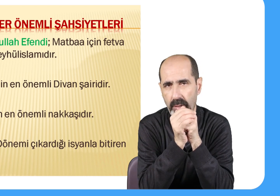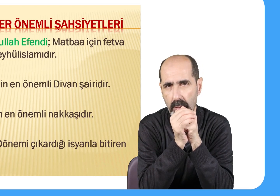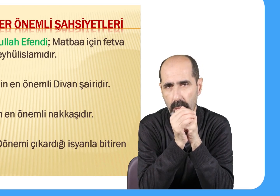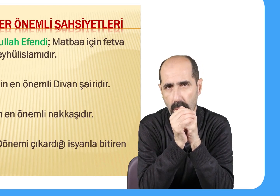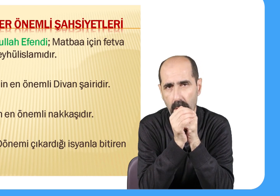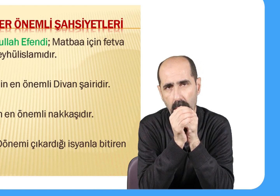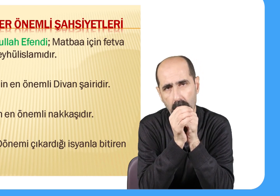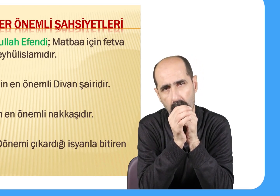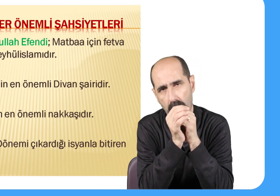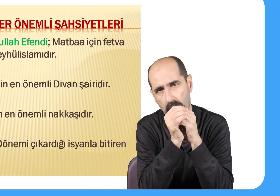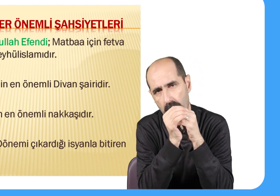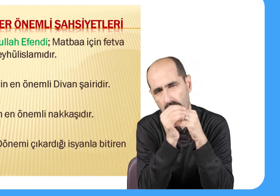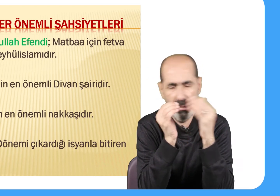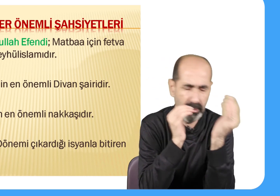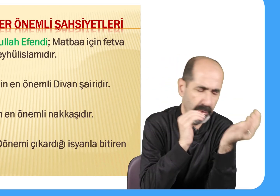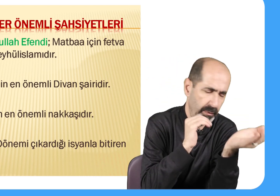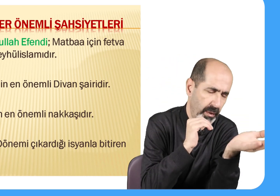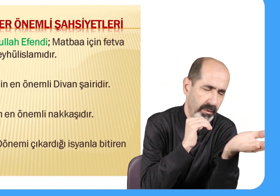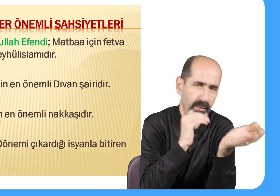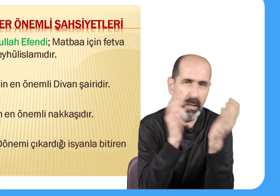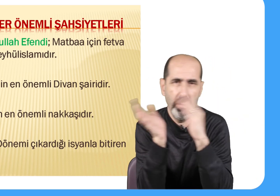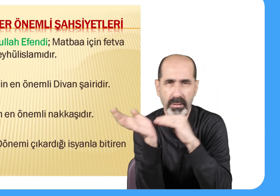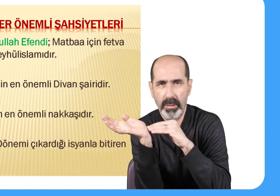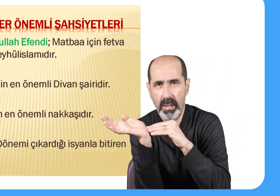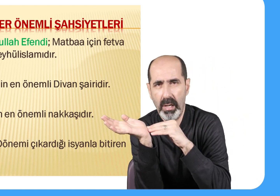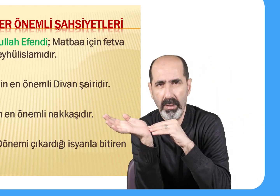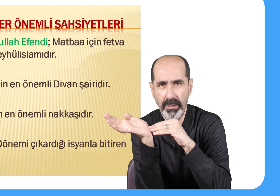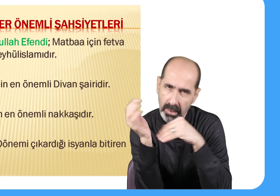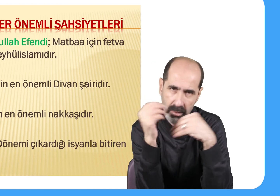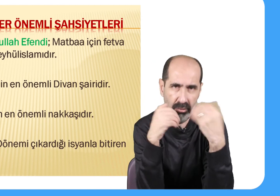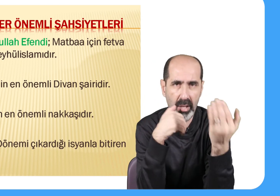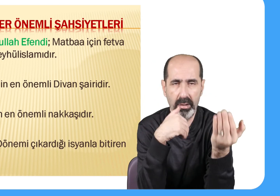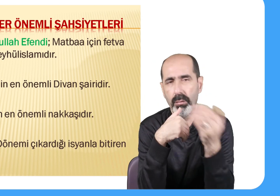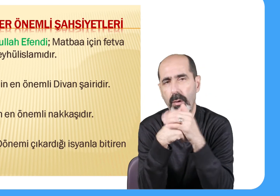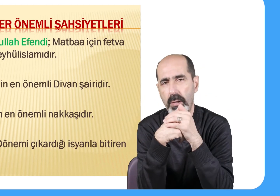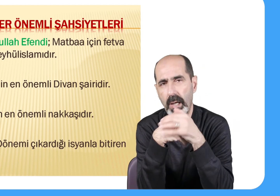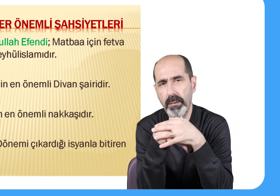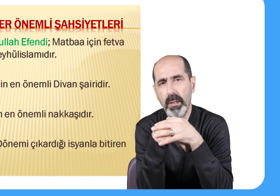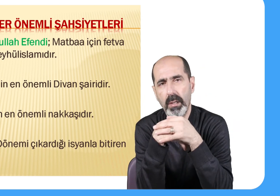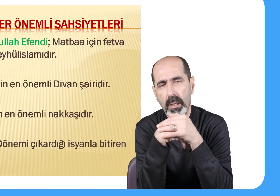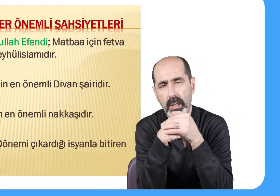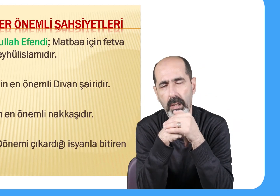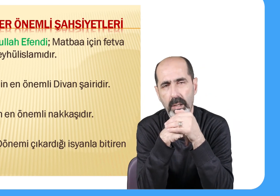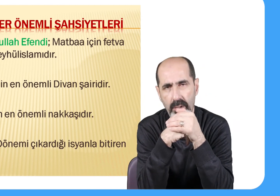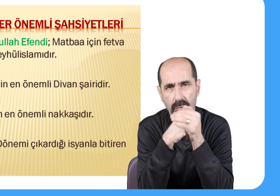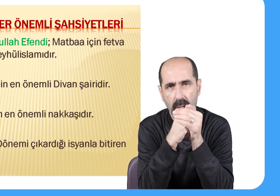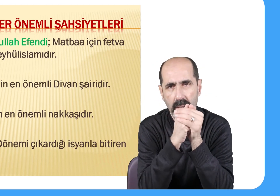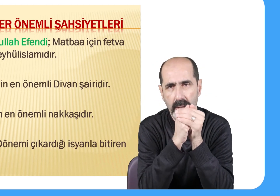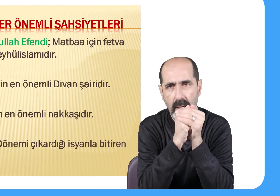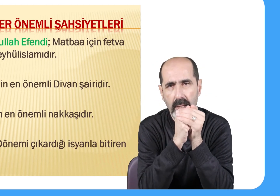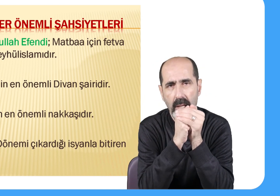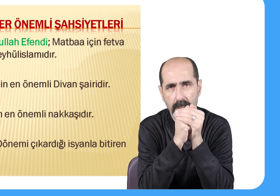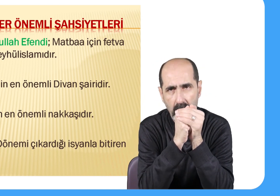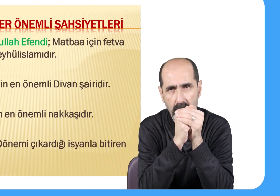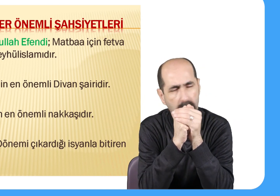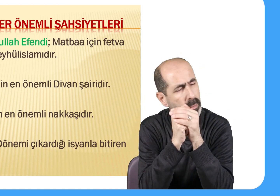karşımıza geliyor ve aynı zamanda sazende aynı zamanda hanende yani şarkı söyleyen kişi